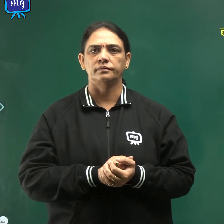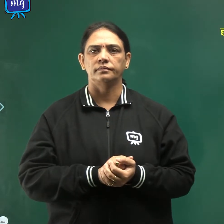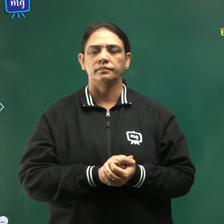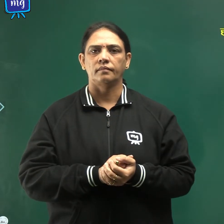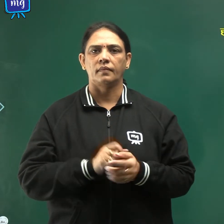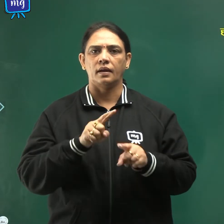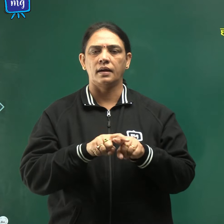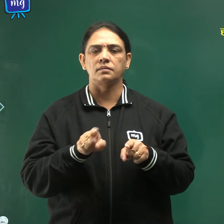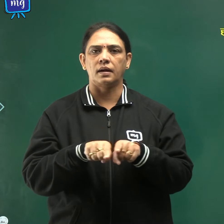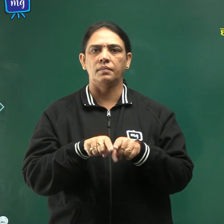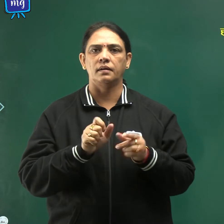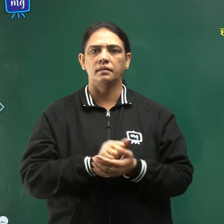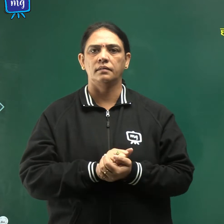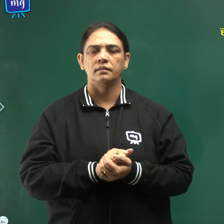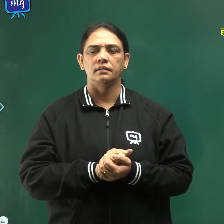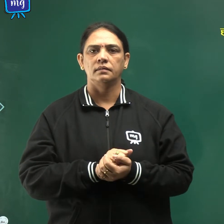x बराबर